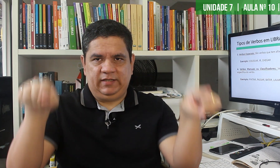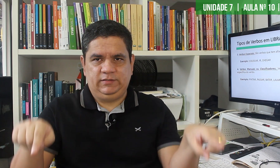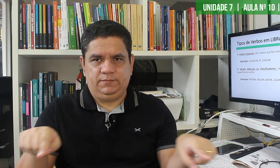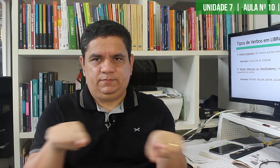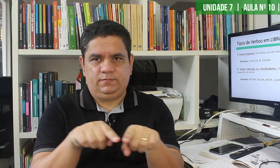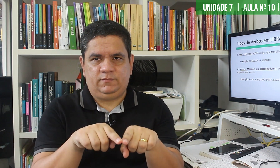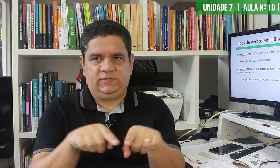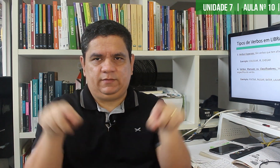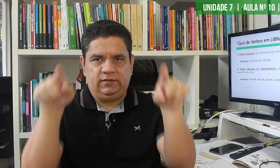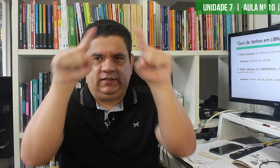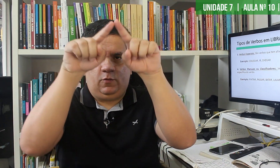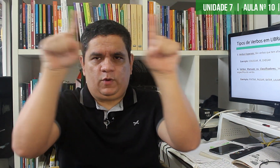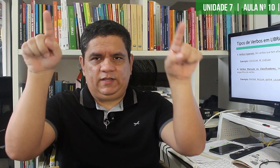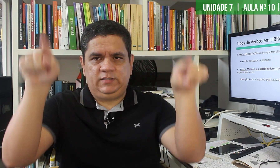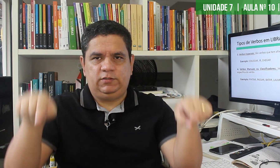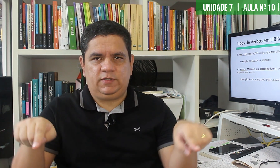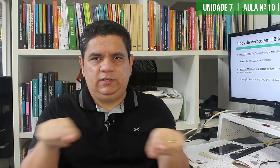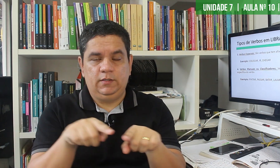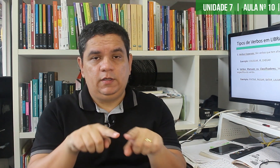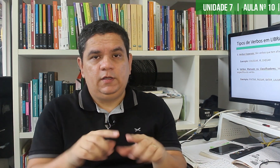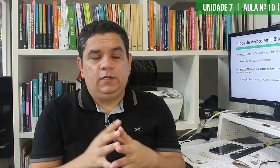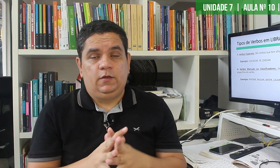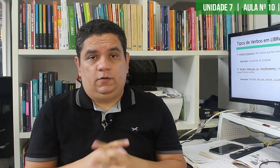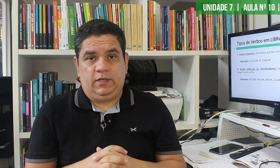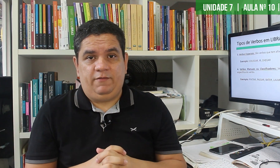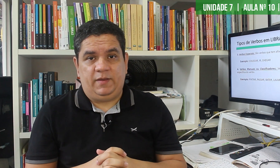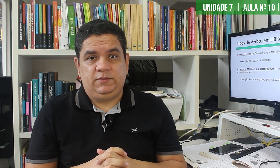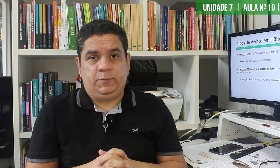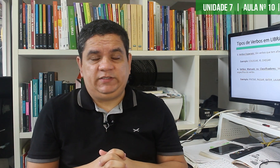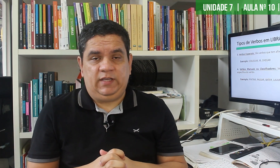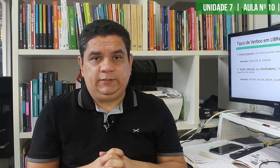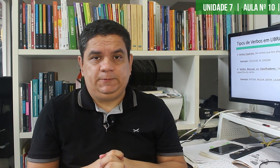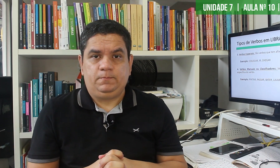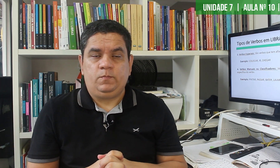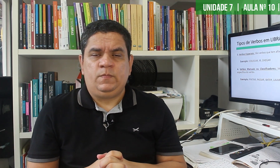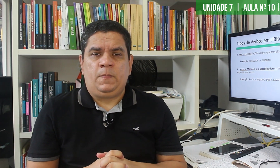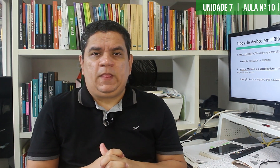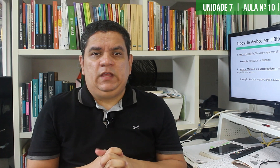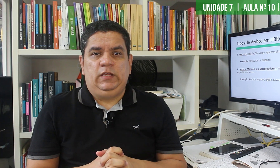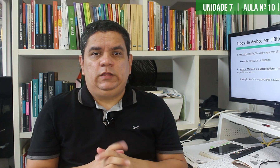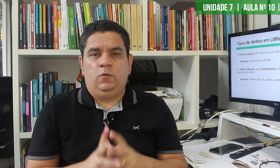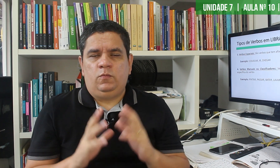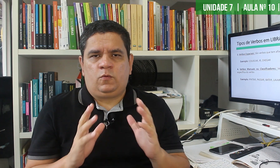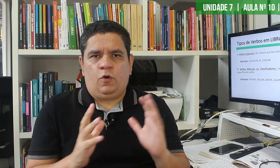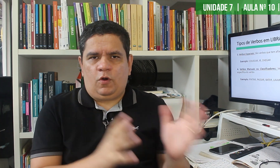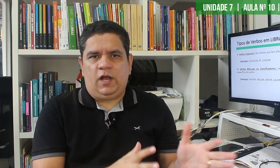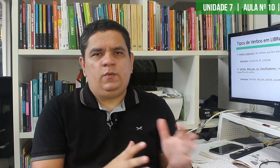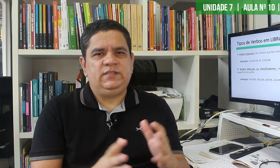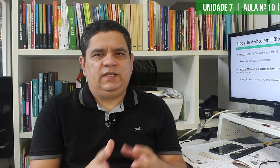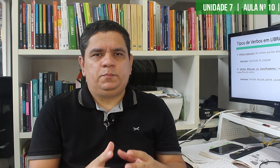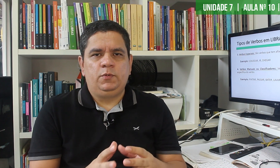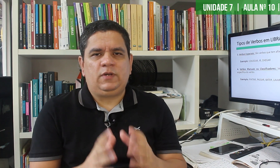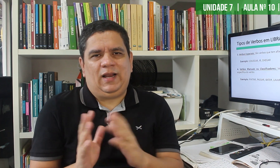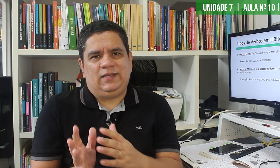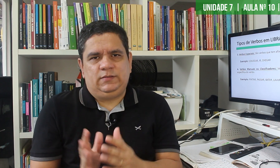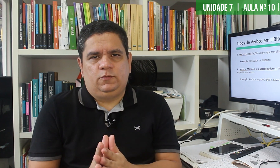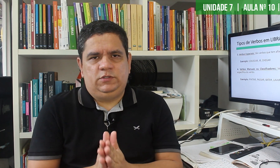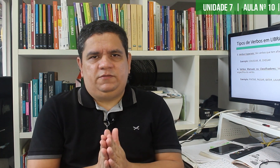espaciais, tá? Vou desenhar um quadradinho aqui, ok? Verbos espaciais. Então, colocar um exemplo clássico de